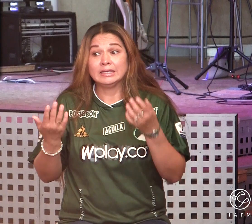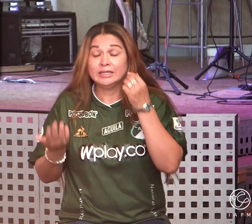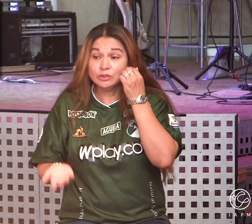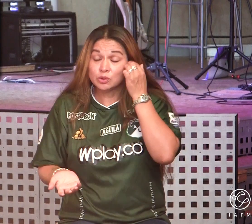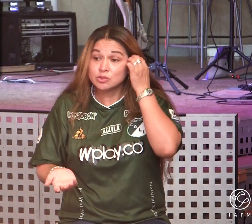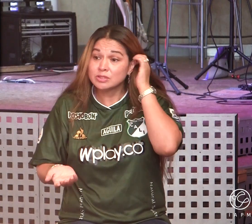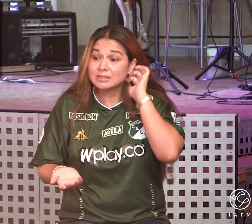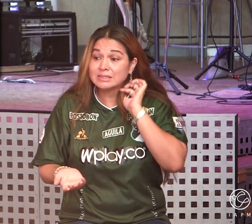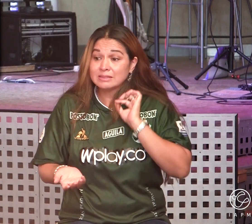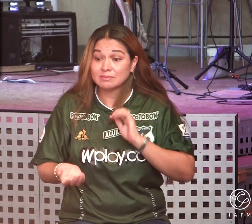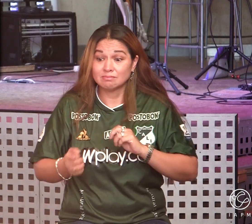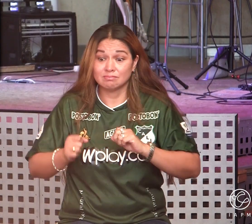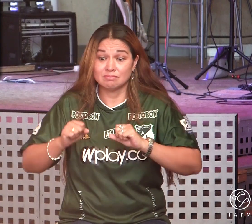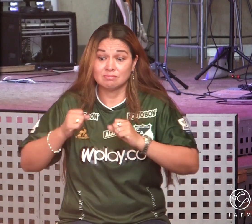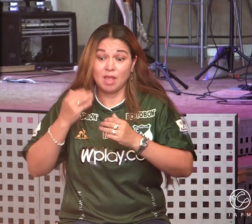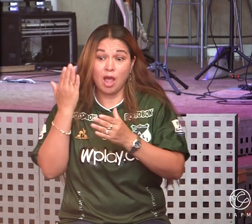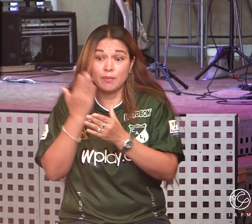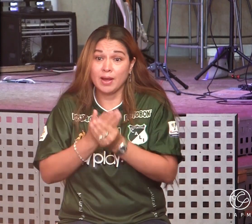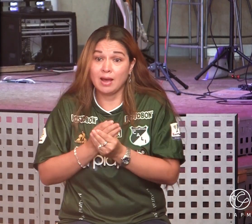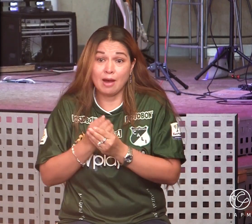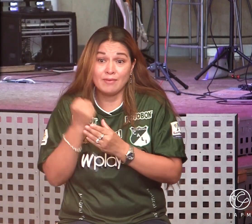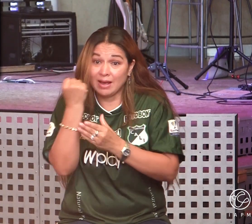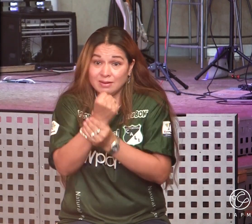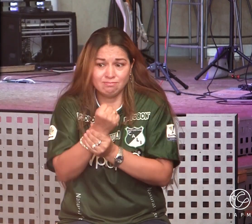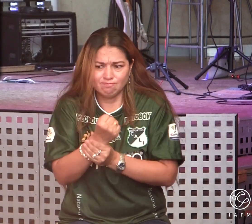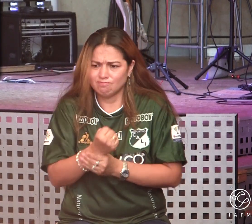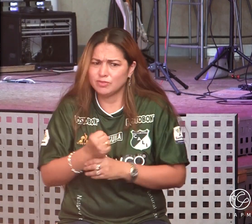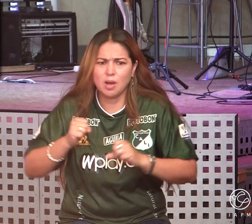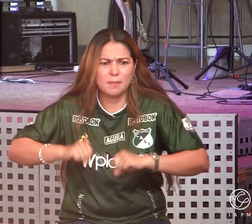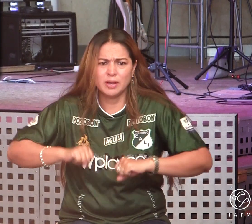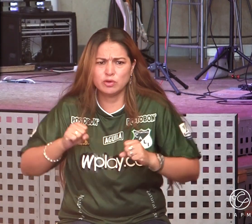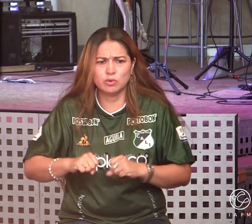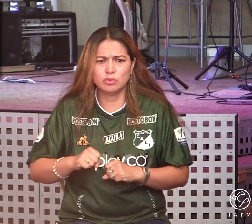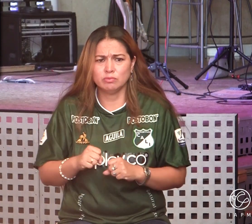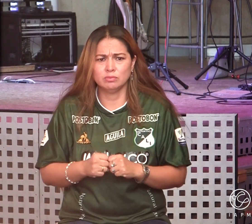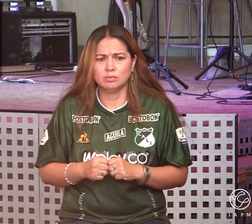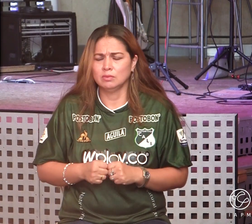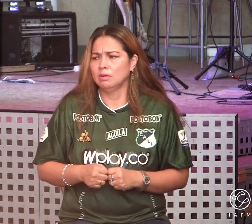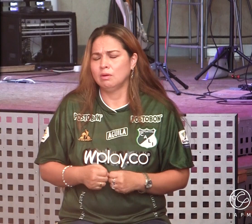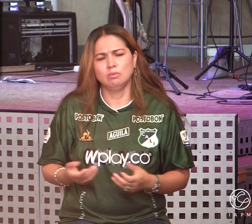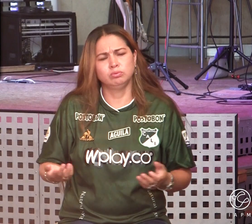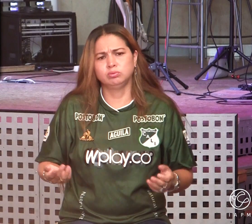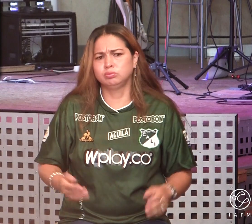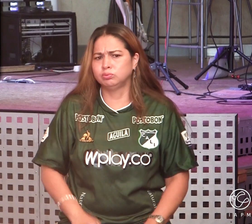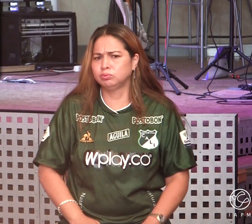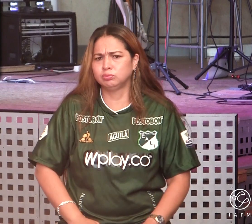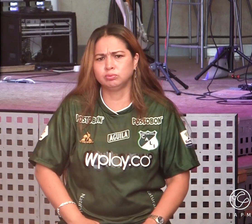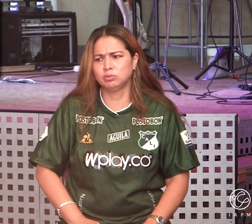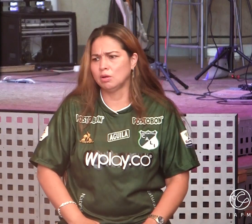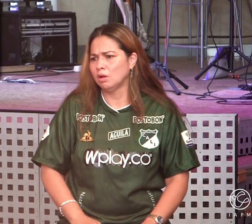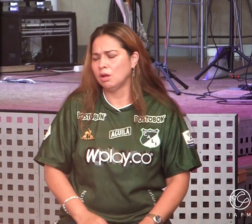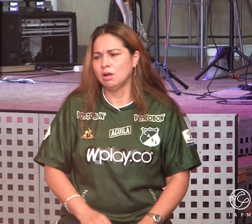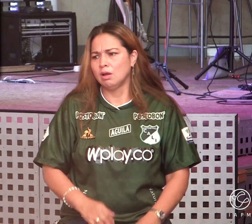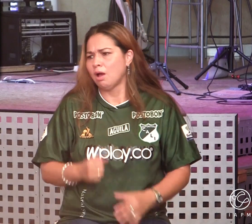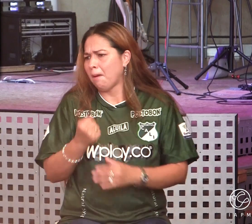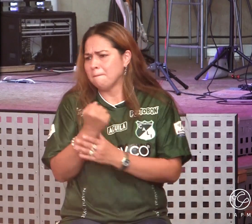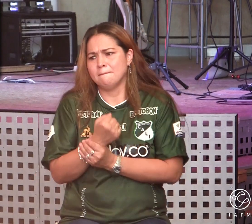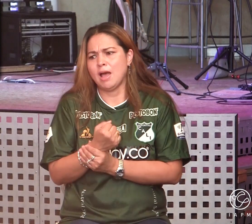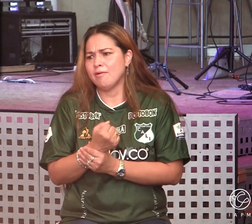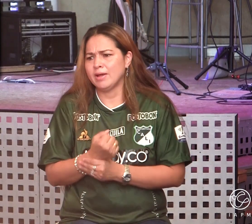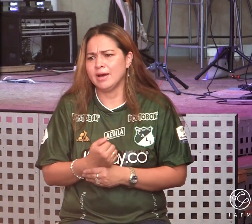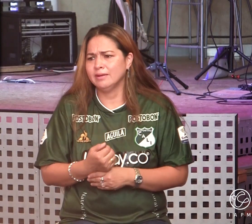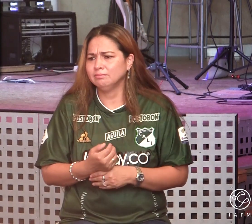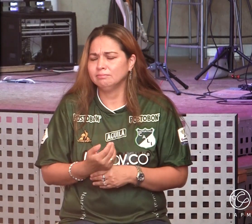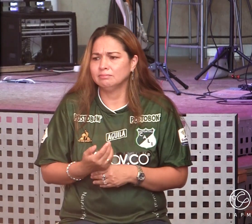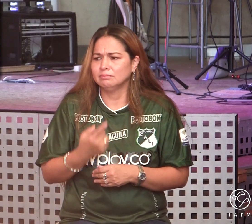no, yo no quisiera realmente. Para mí es un poco sacrificado, pero lo voy a hacer por ti,